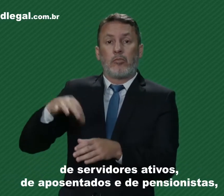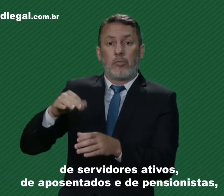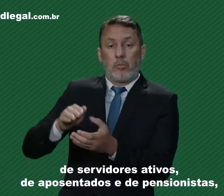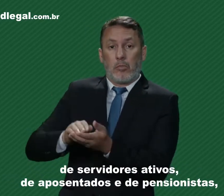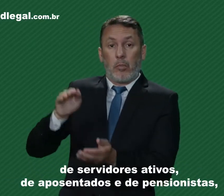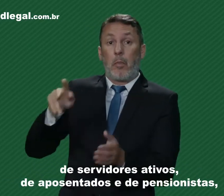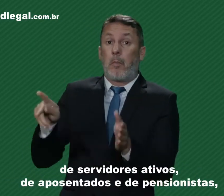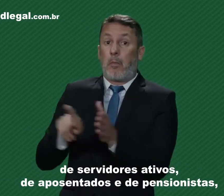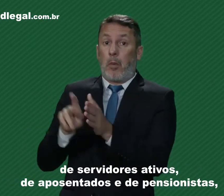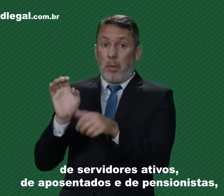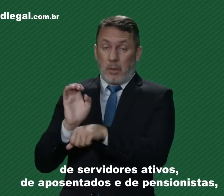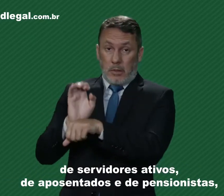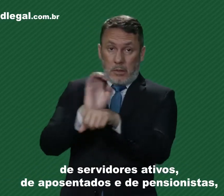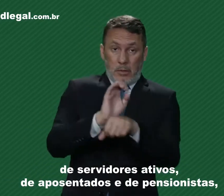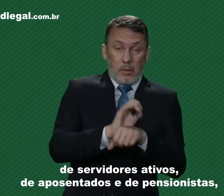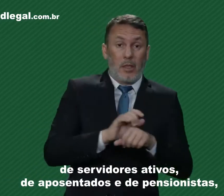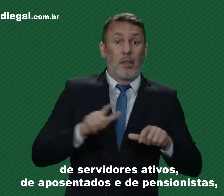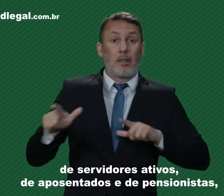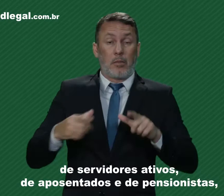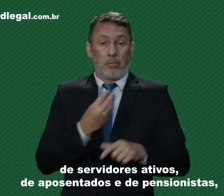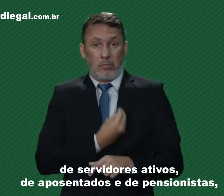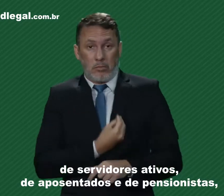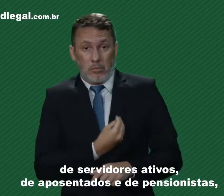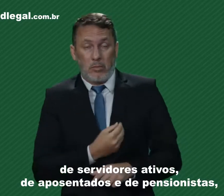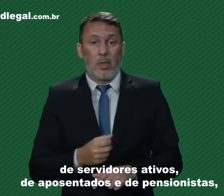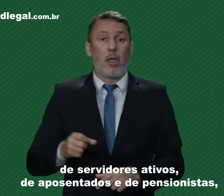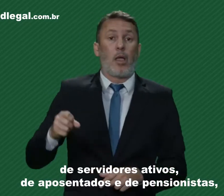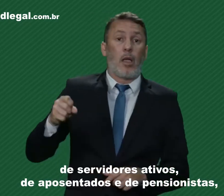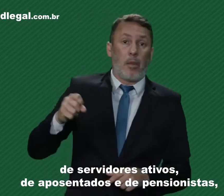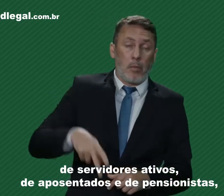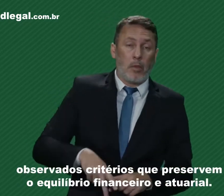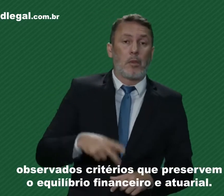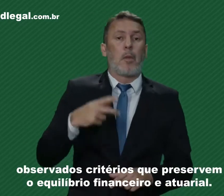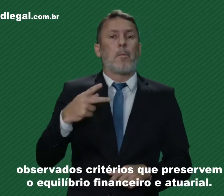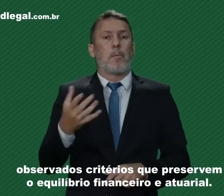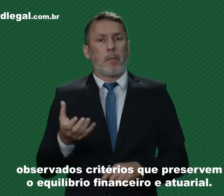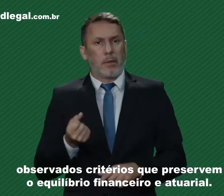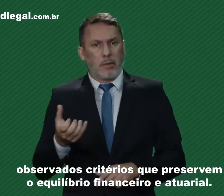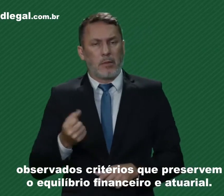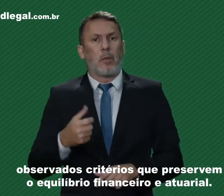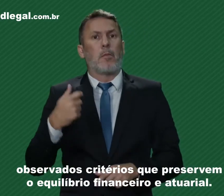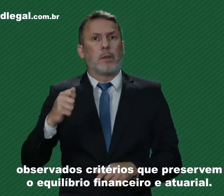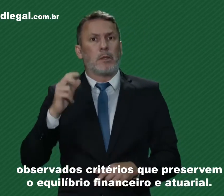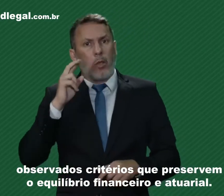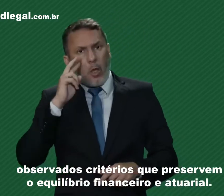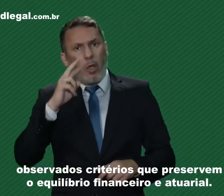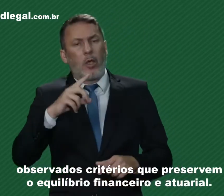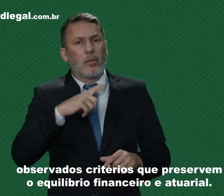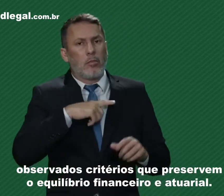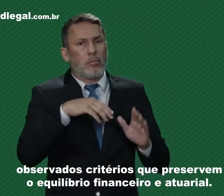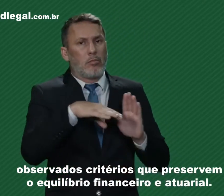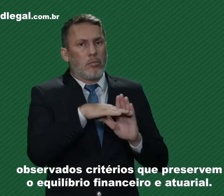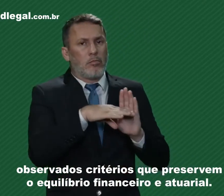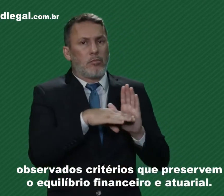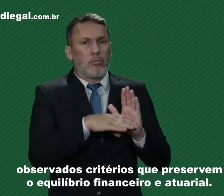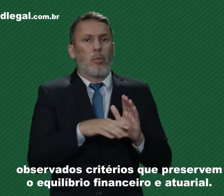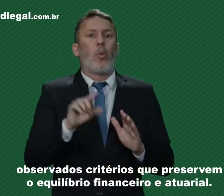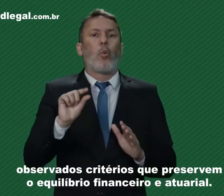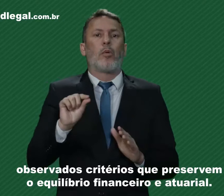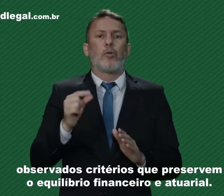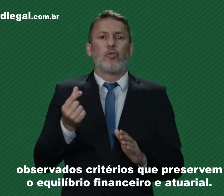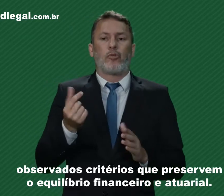de servidores ativos, de aposentados e de pensionistas, observados critérios que preservem o